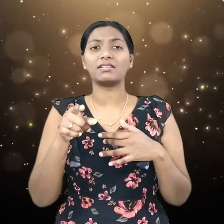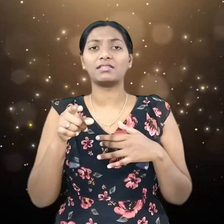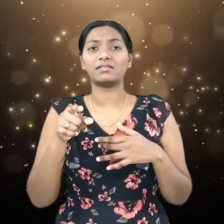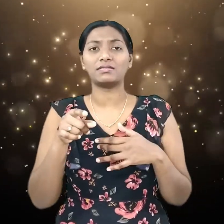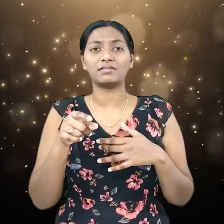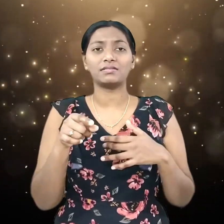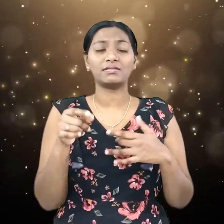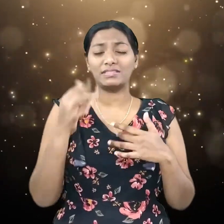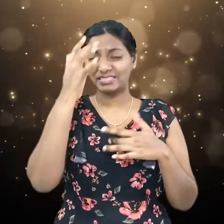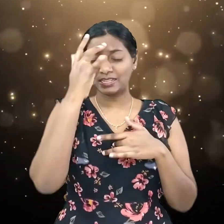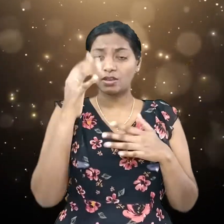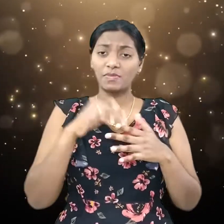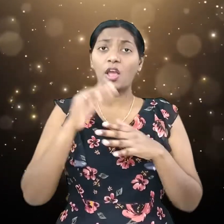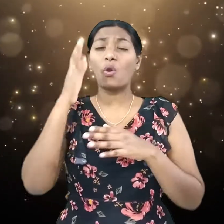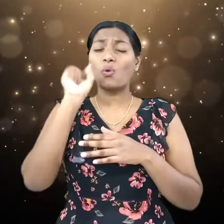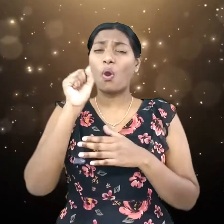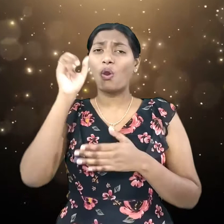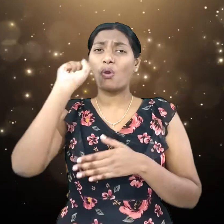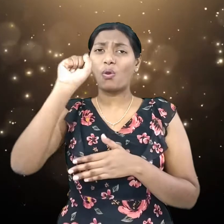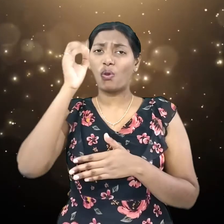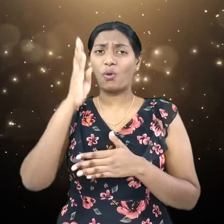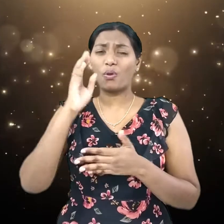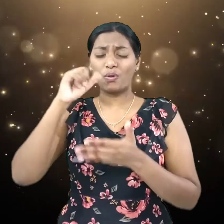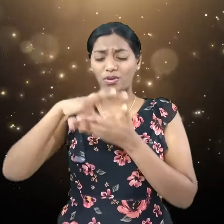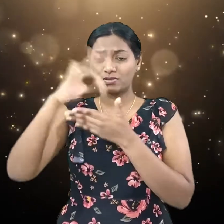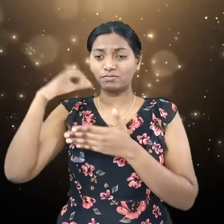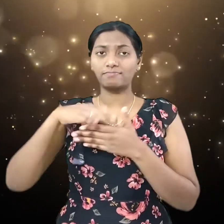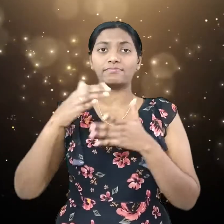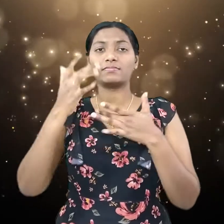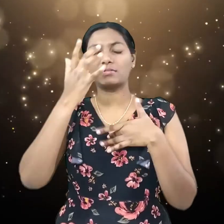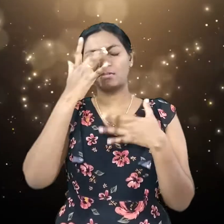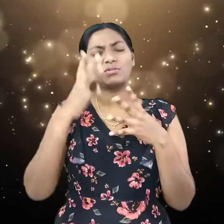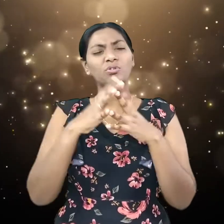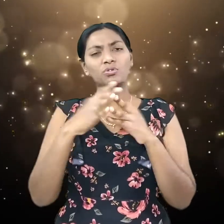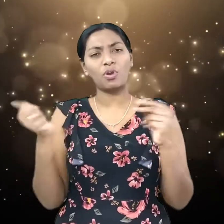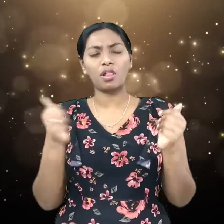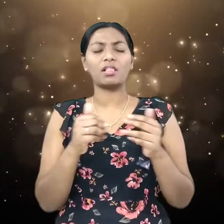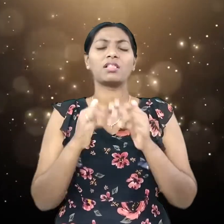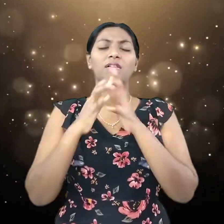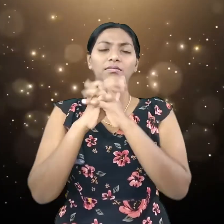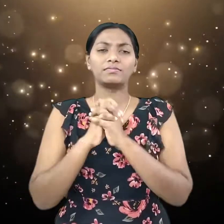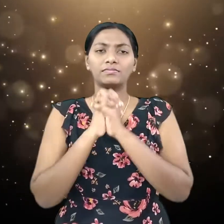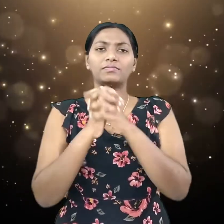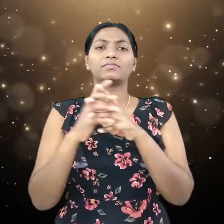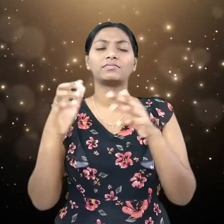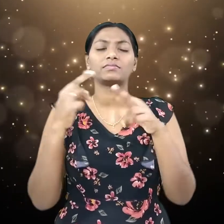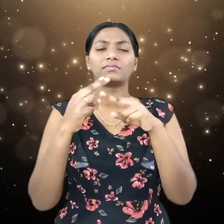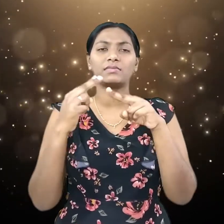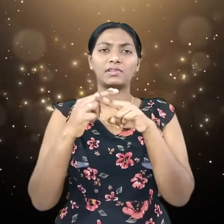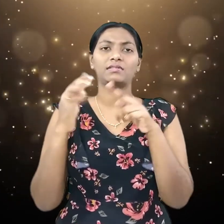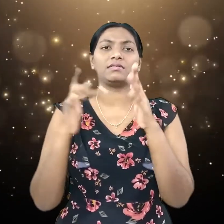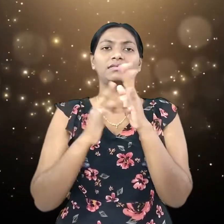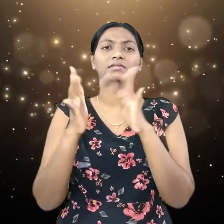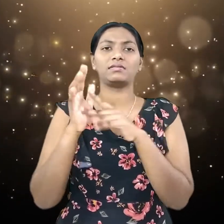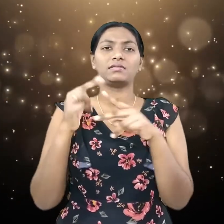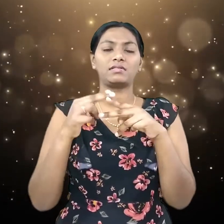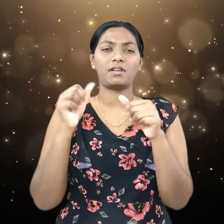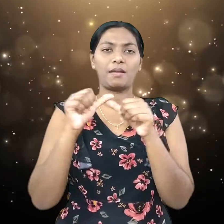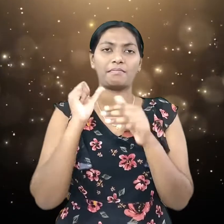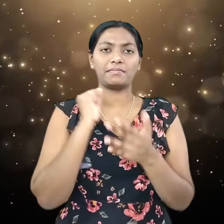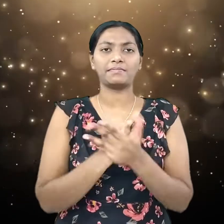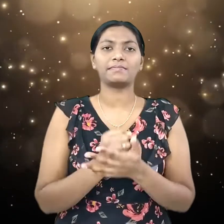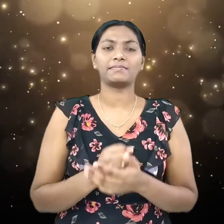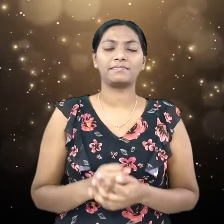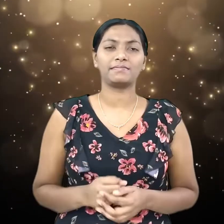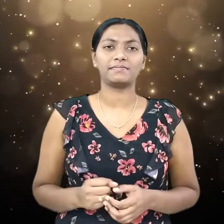परमेश्वर विश्वास उनके जीवन में बोलते यीशु मसीह के नाम में वो धनफा देते। हम इस प्रार्थना को यीशु मसीह के नाम में मांगते